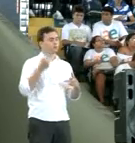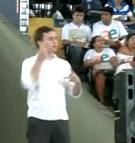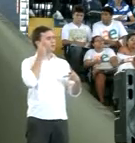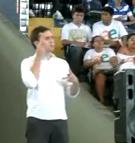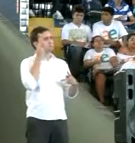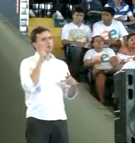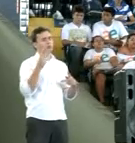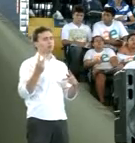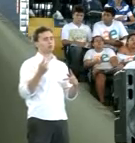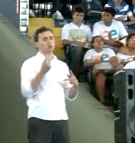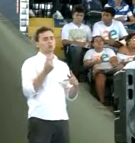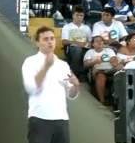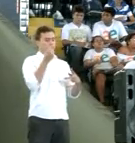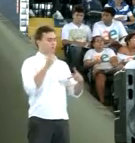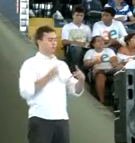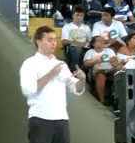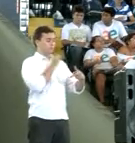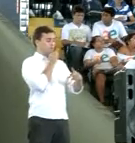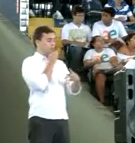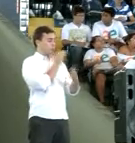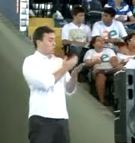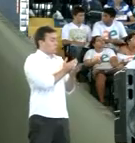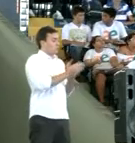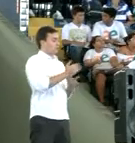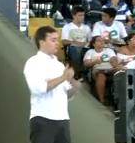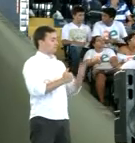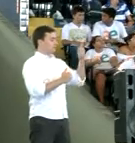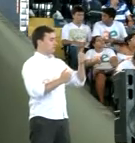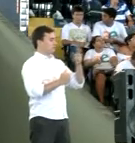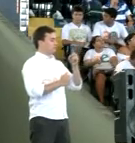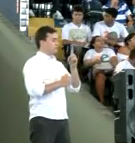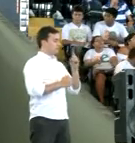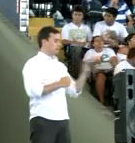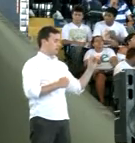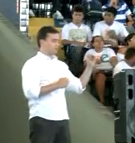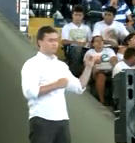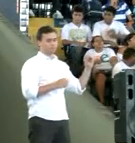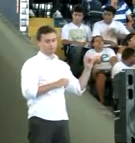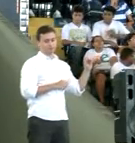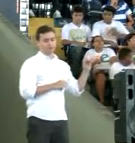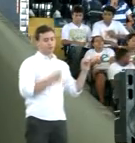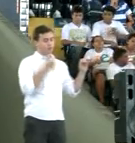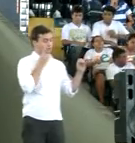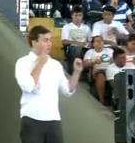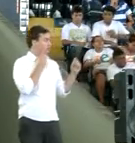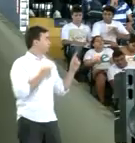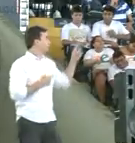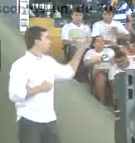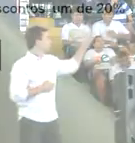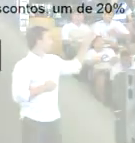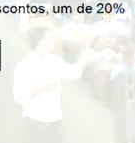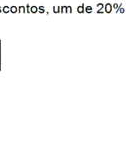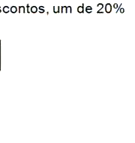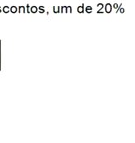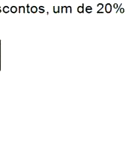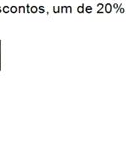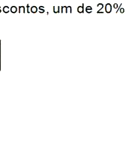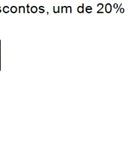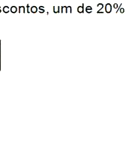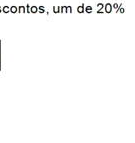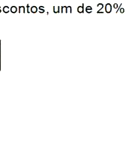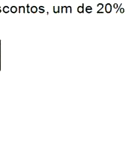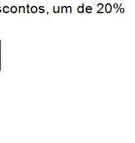truquezinho matemático. Quanto? 100. 100. Preste atenção à evolução do 100. No